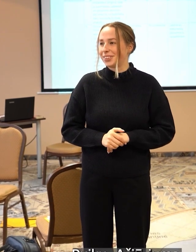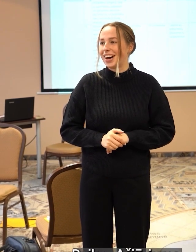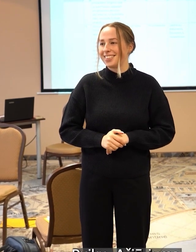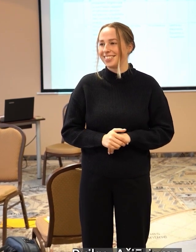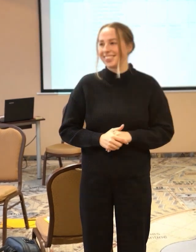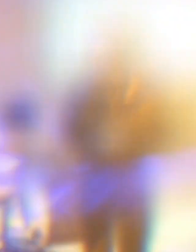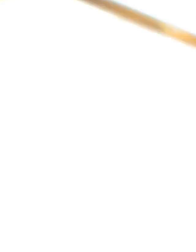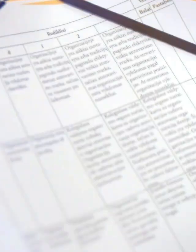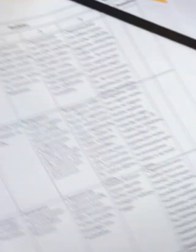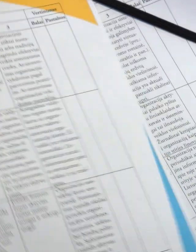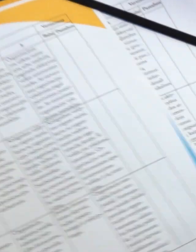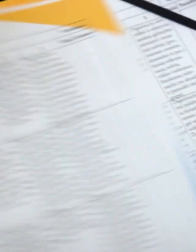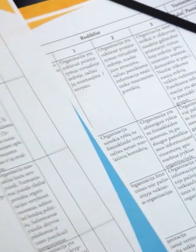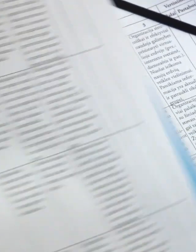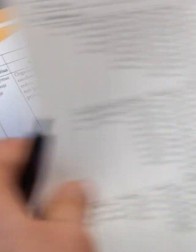Puiku, ačiū Jums labai.